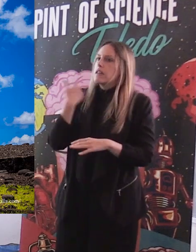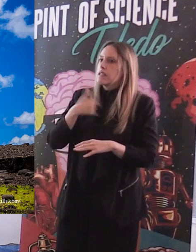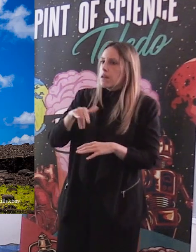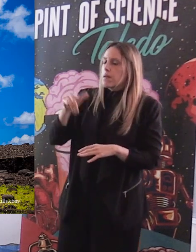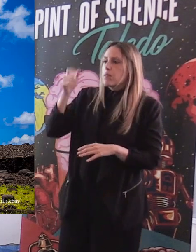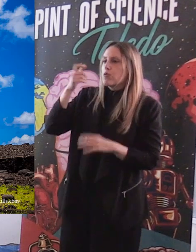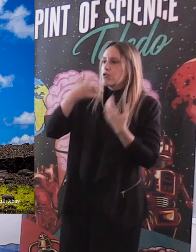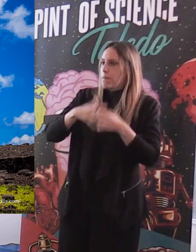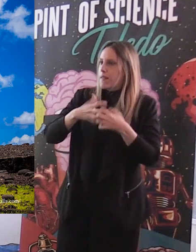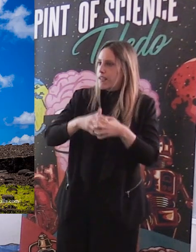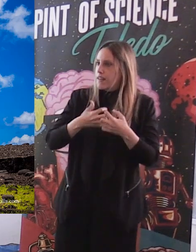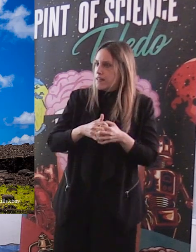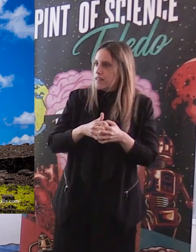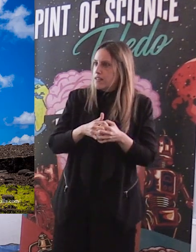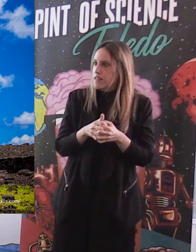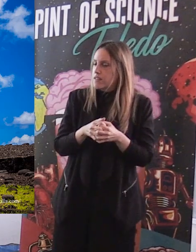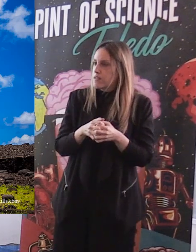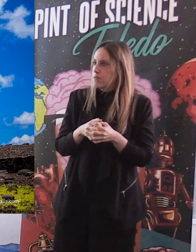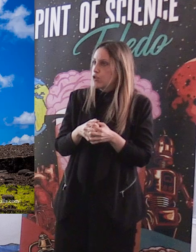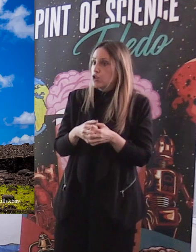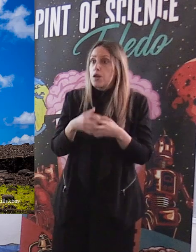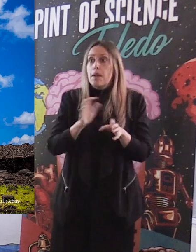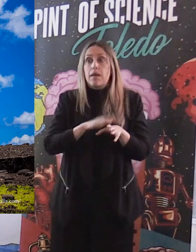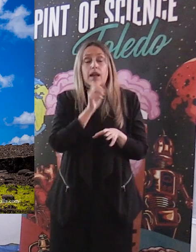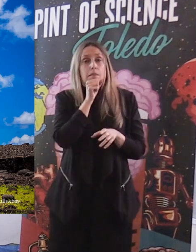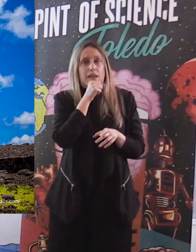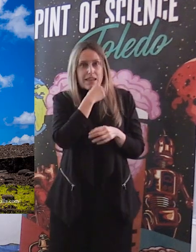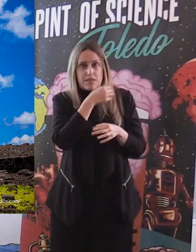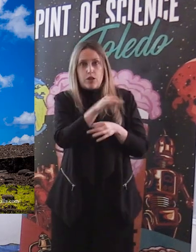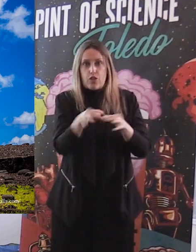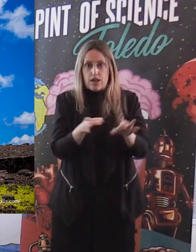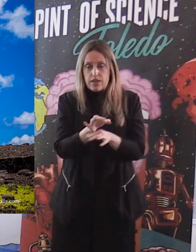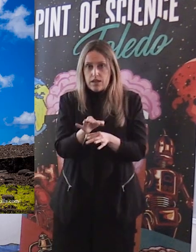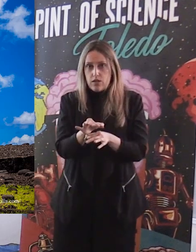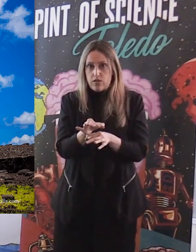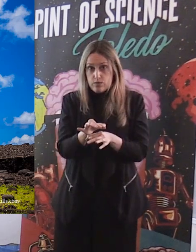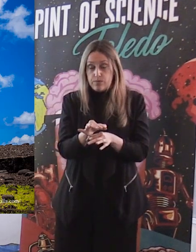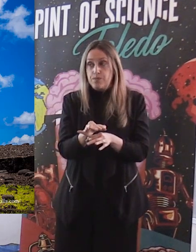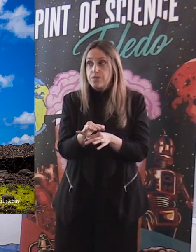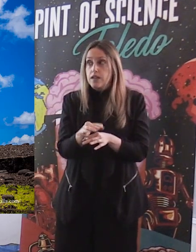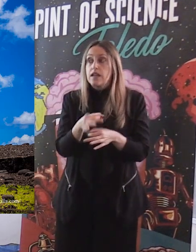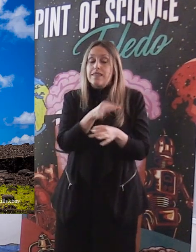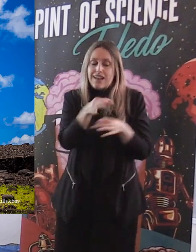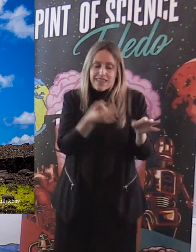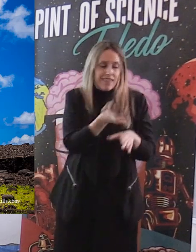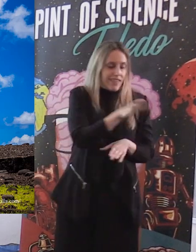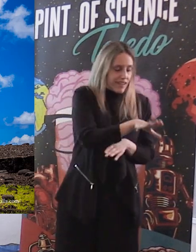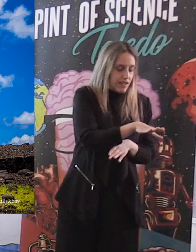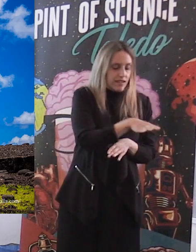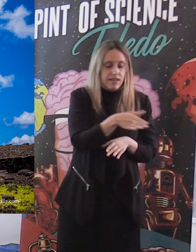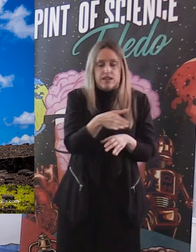de los mecanismos del envejecimiento de las células, de la senescencia, de la